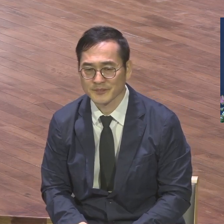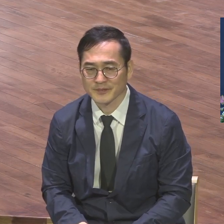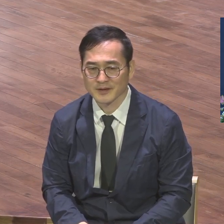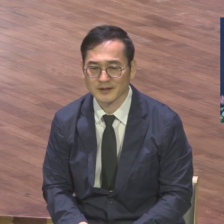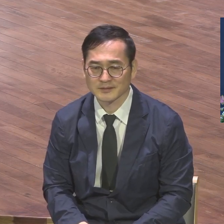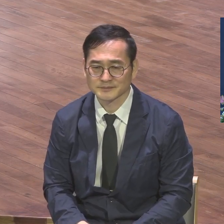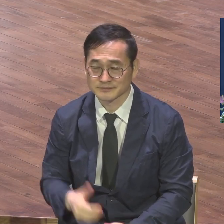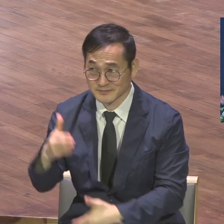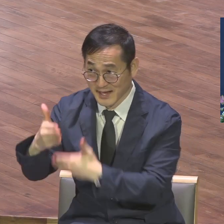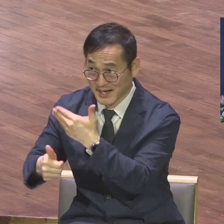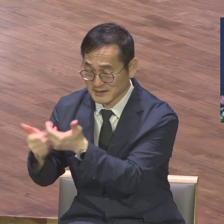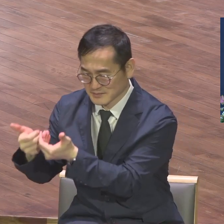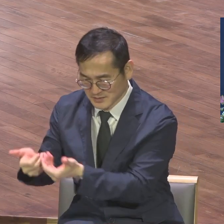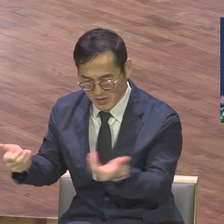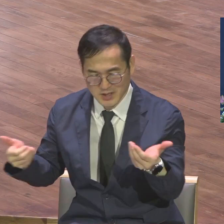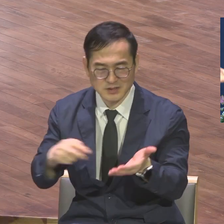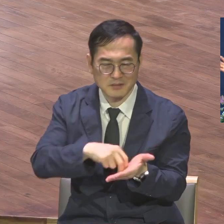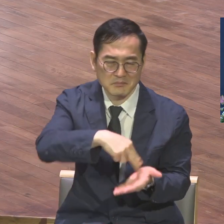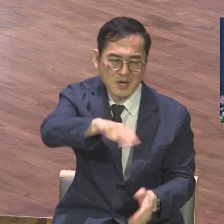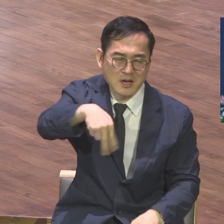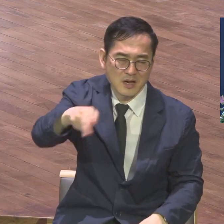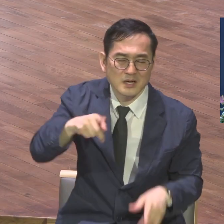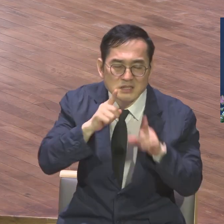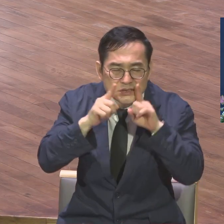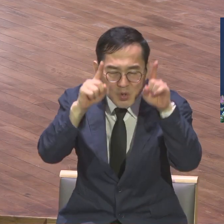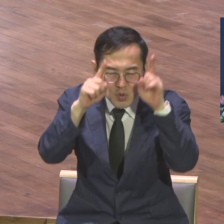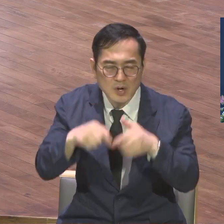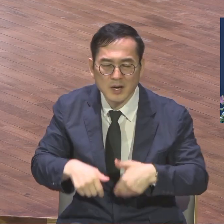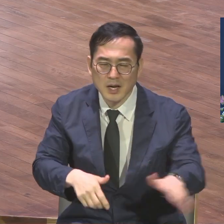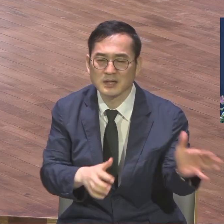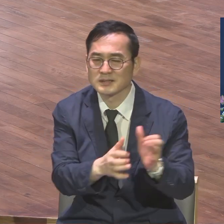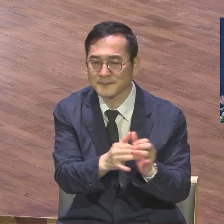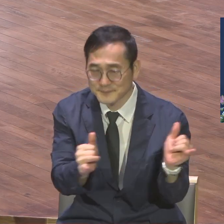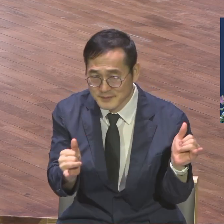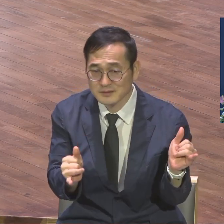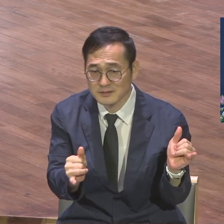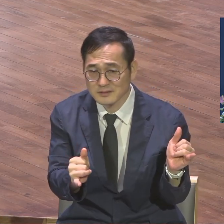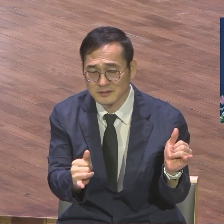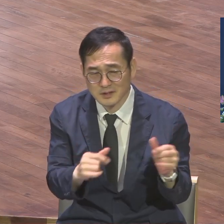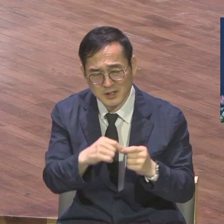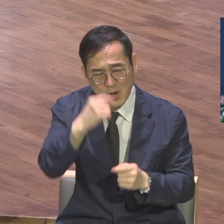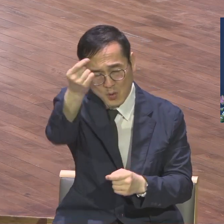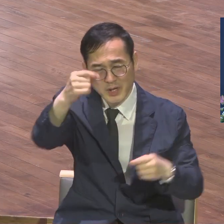하나님을 떠나 유리 방황하다가 죽어 지옥 가는 영원한 저주,